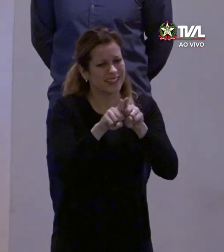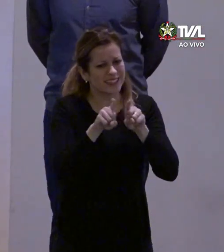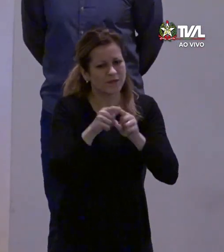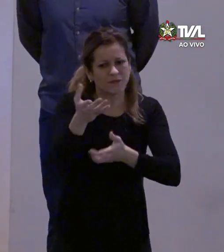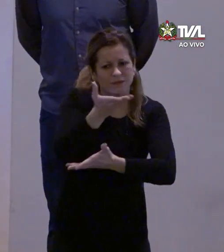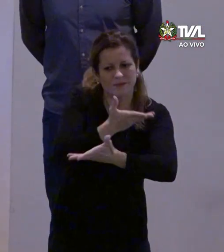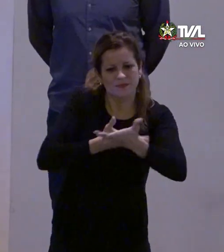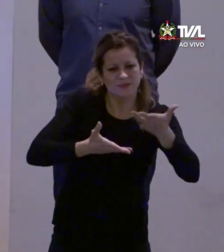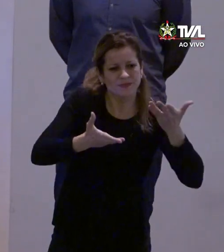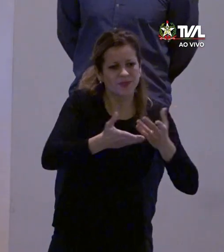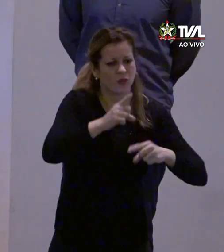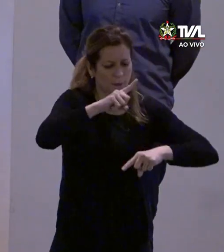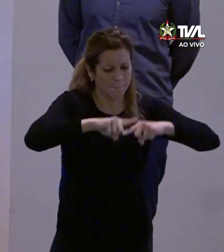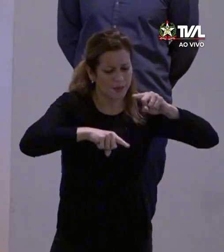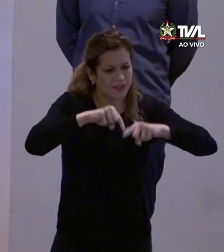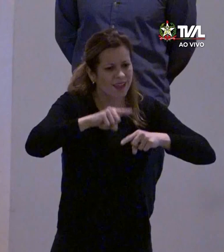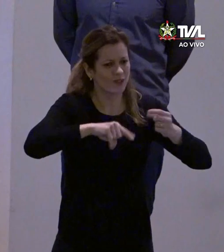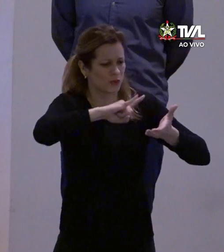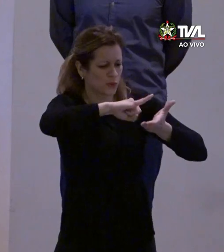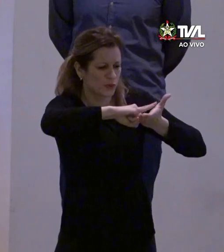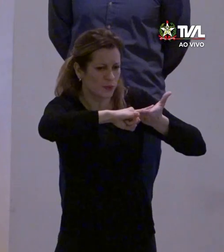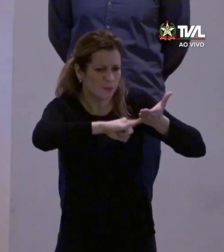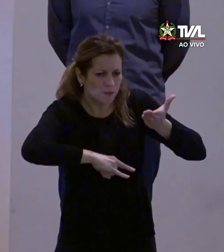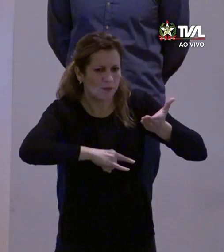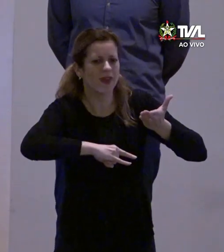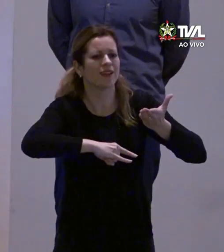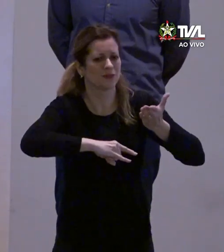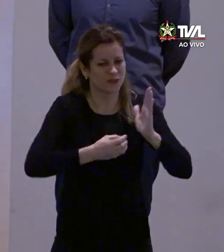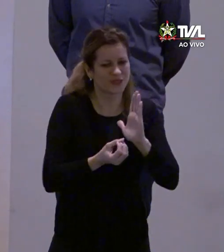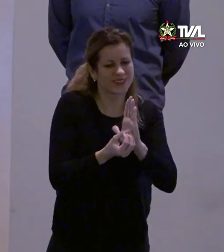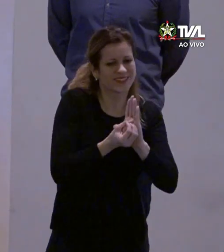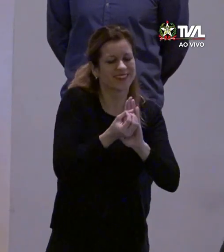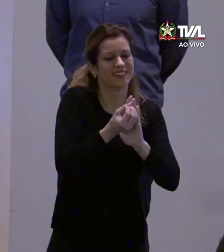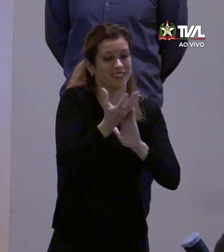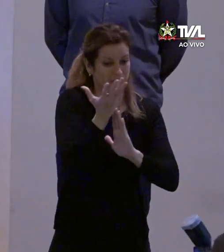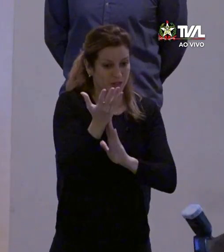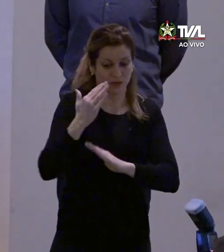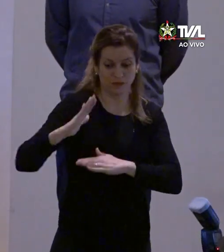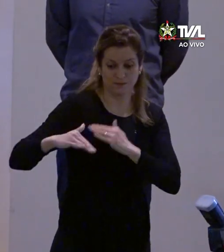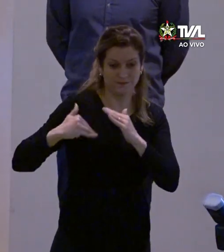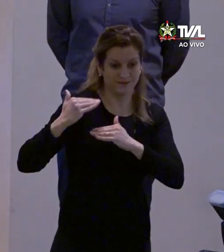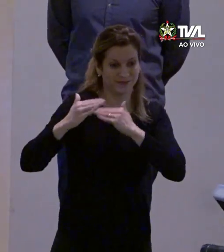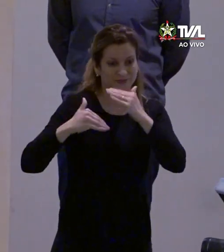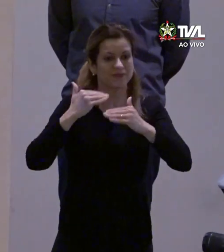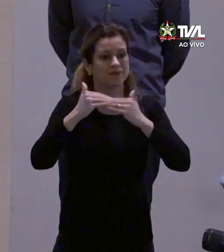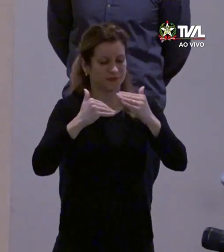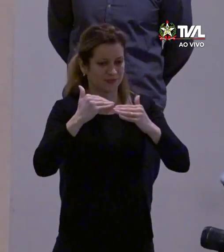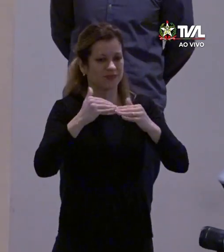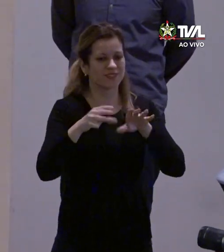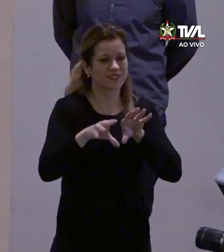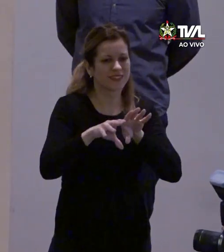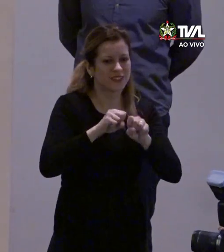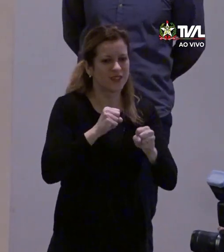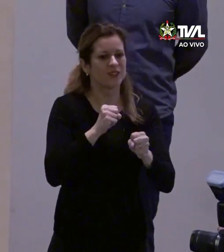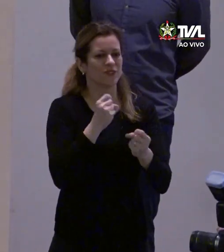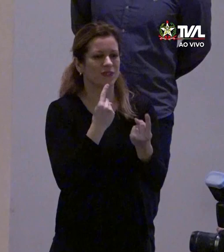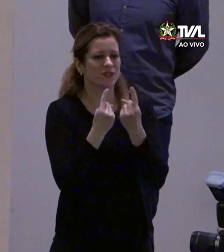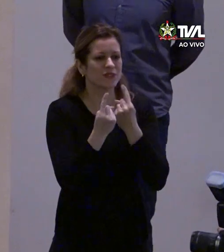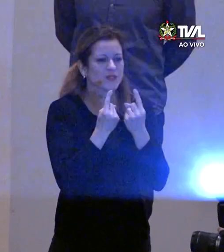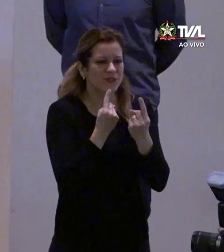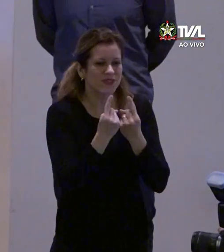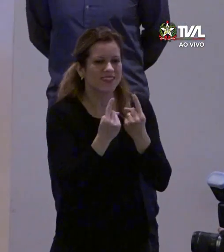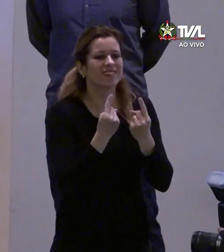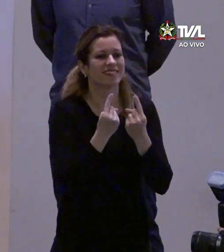do material do documento elaborado aí durante um grande processo formativo de discussão